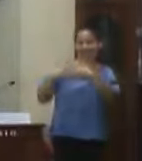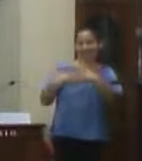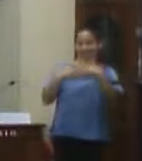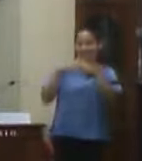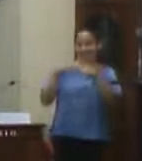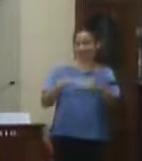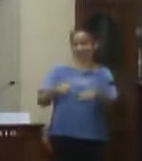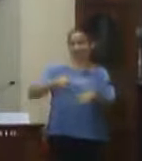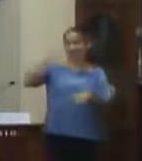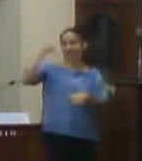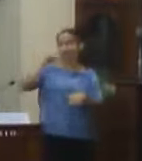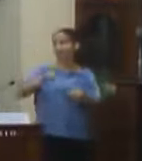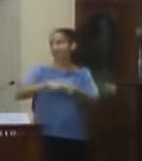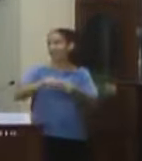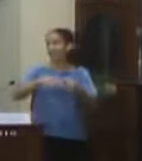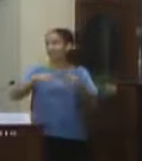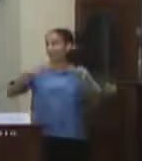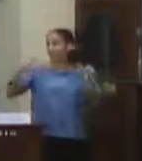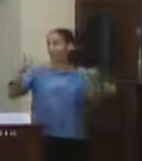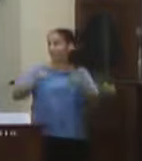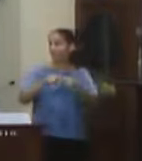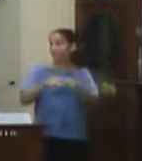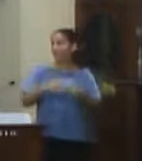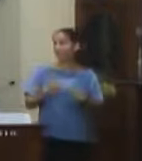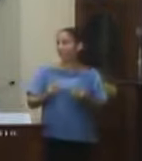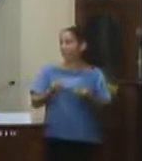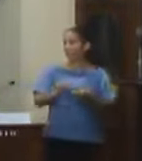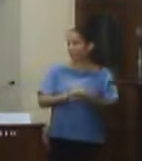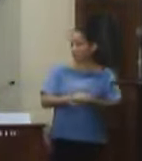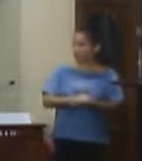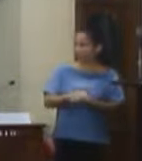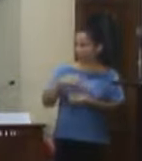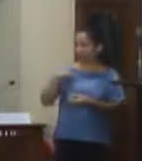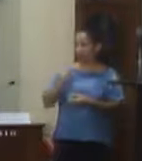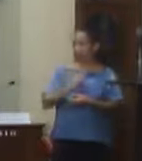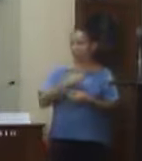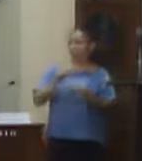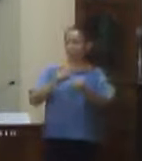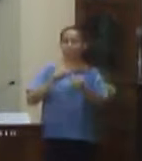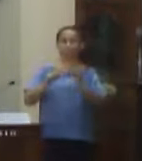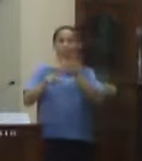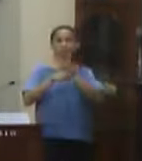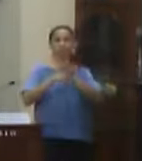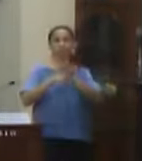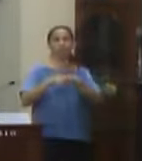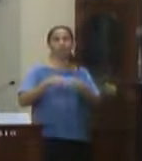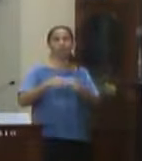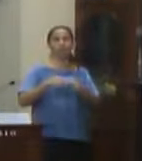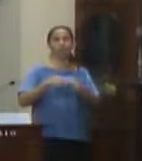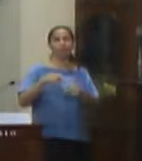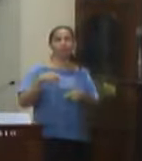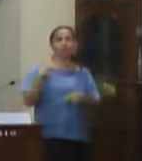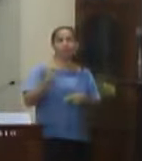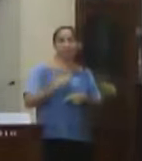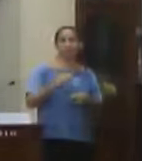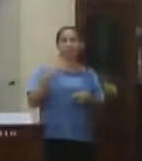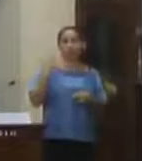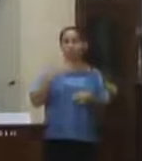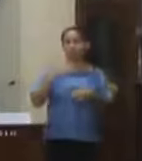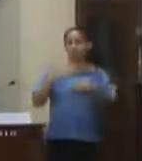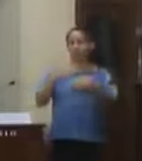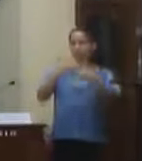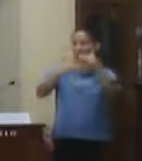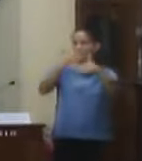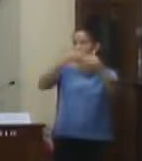vez mais. E no intuito disso, nós propusemos essa lei para que a gente possa dar os primeiros